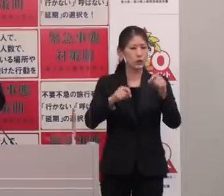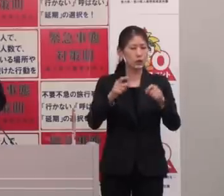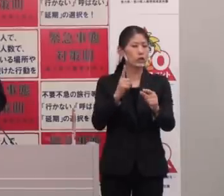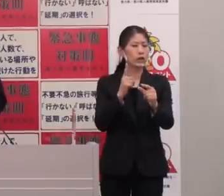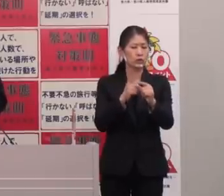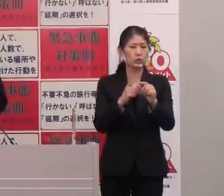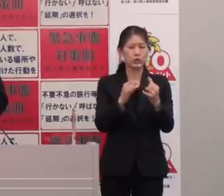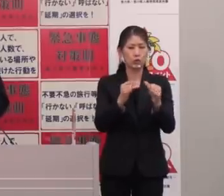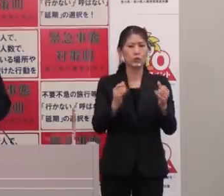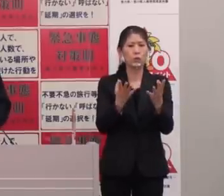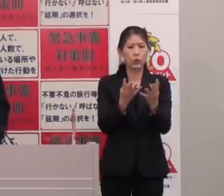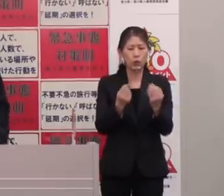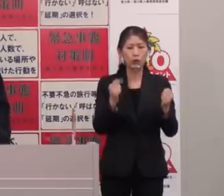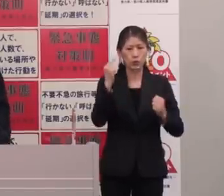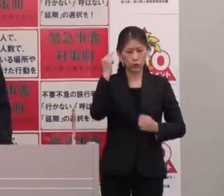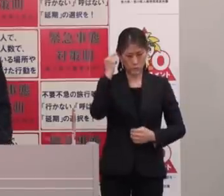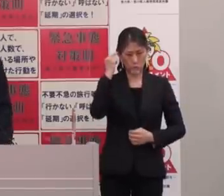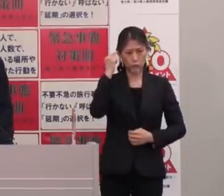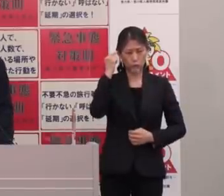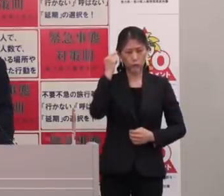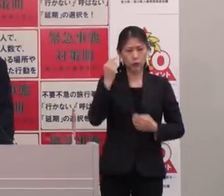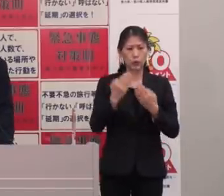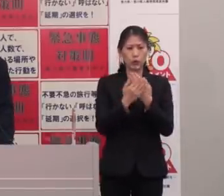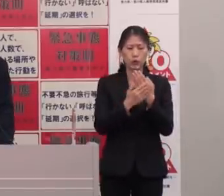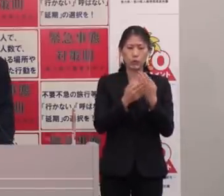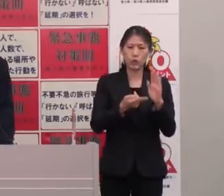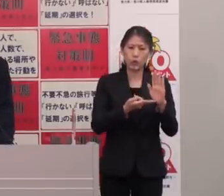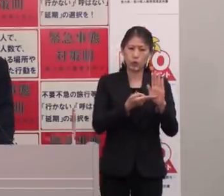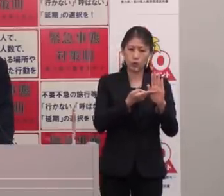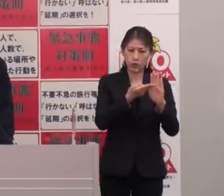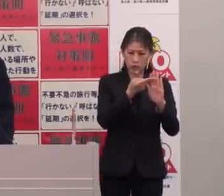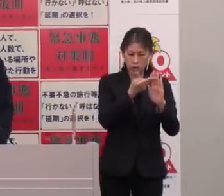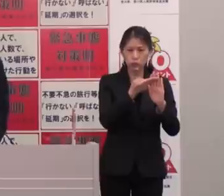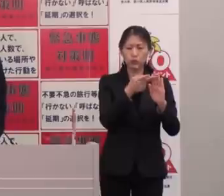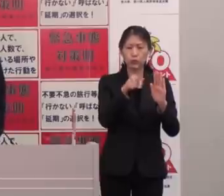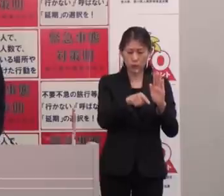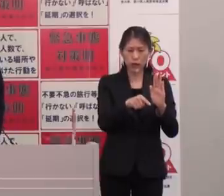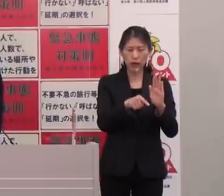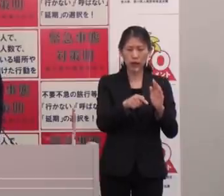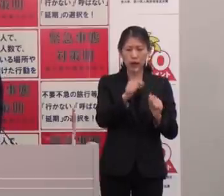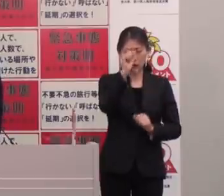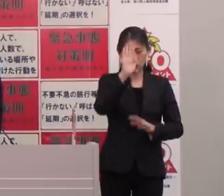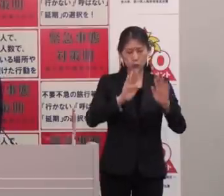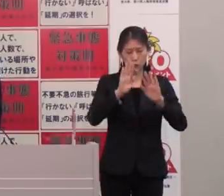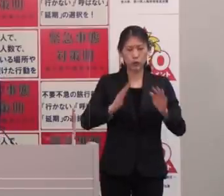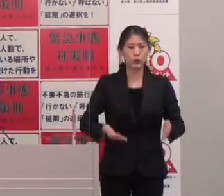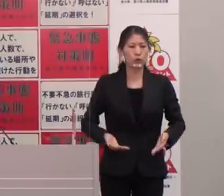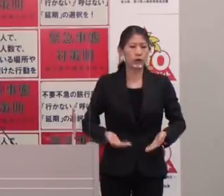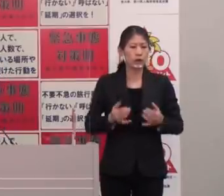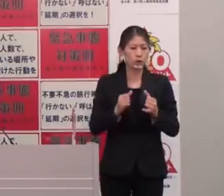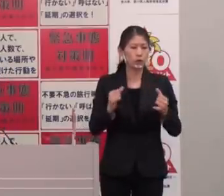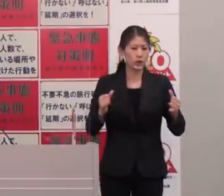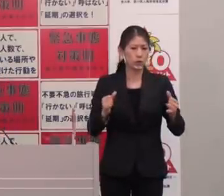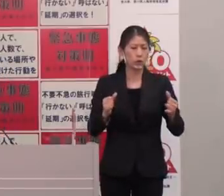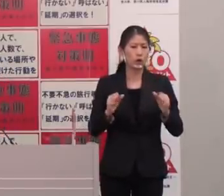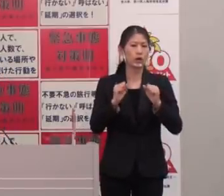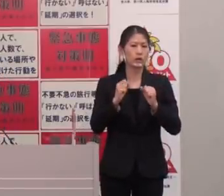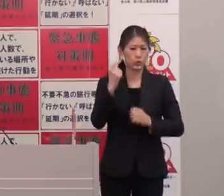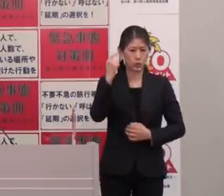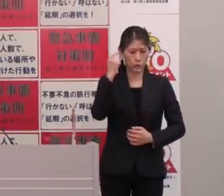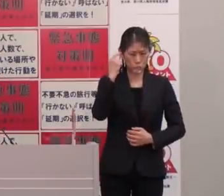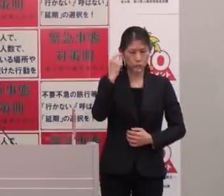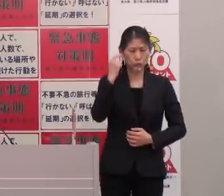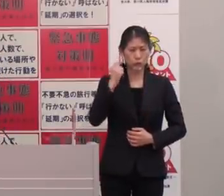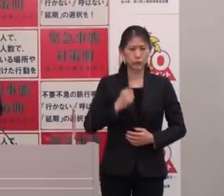中でですね、宿泊施設というの対応というのは、まあ、軽症無症状の方がかなり多い中で、